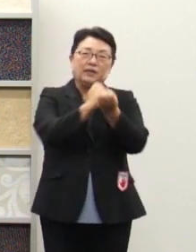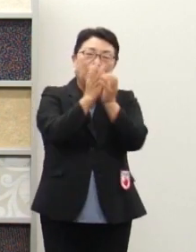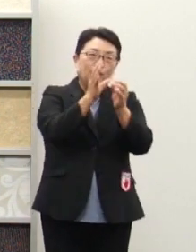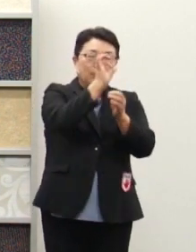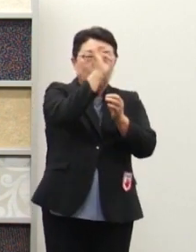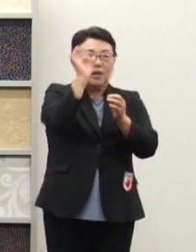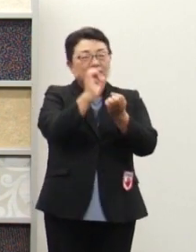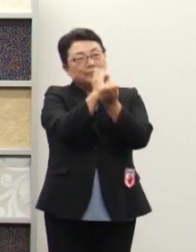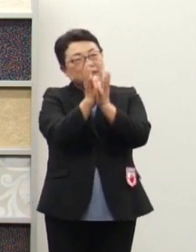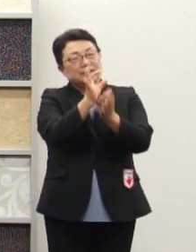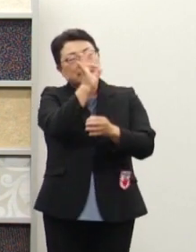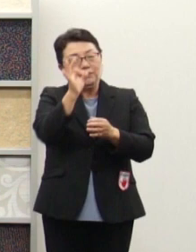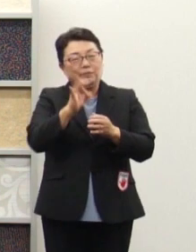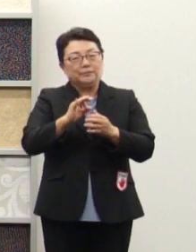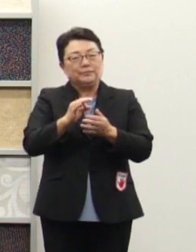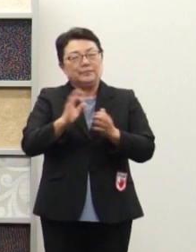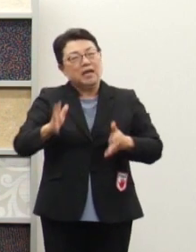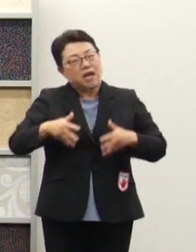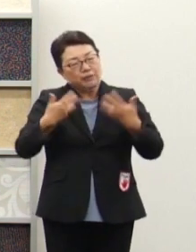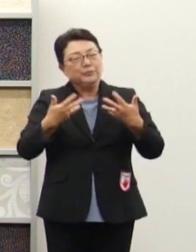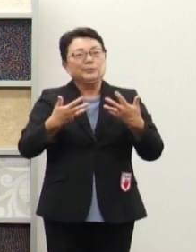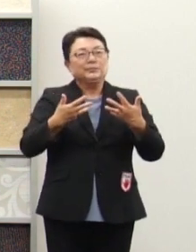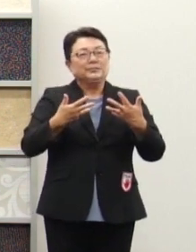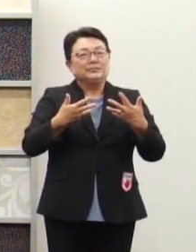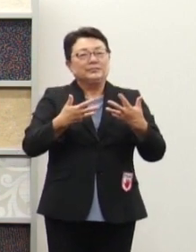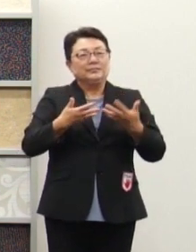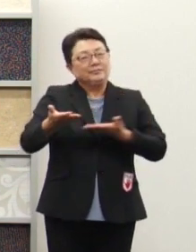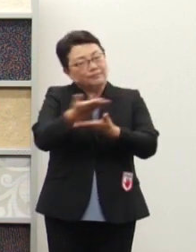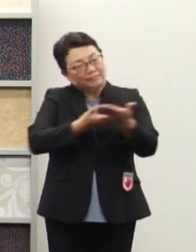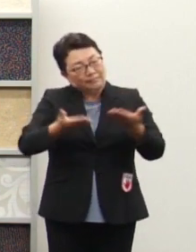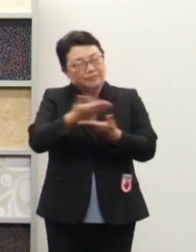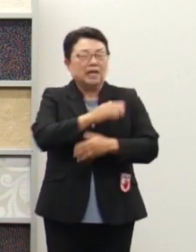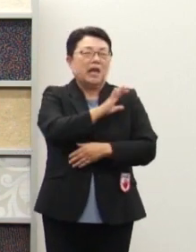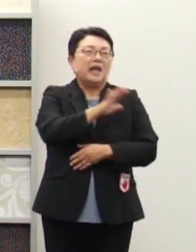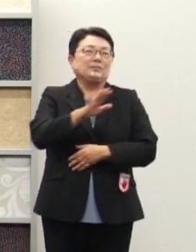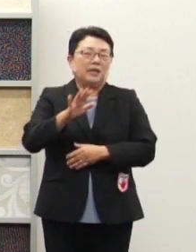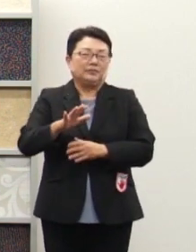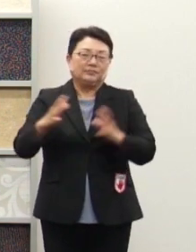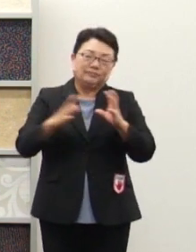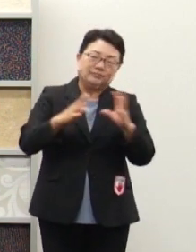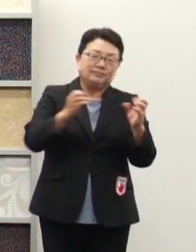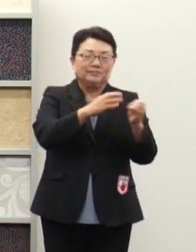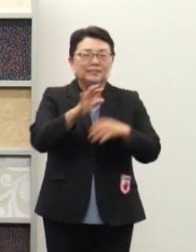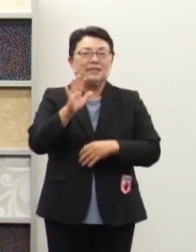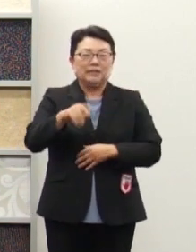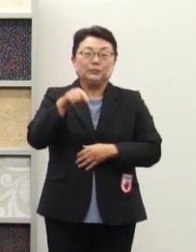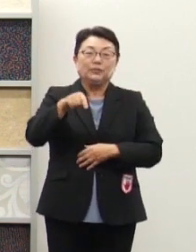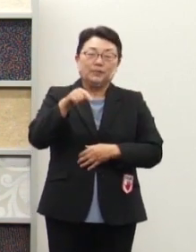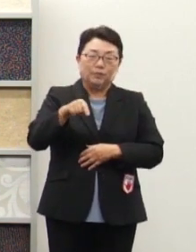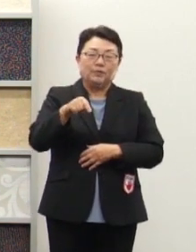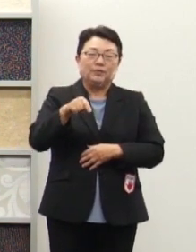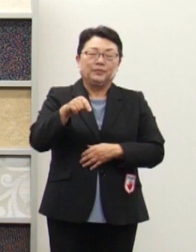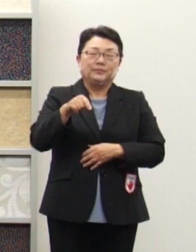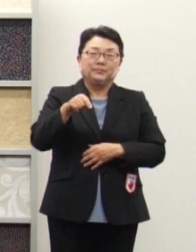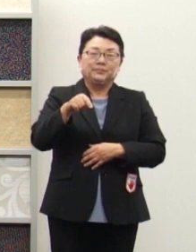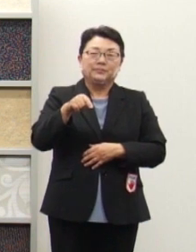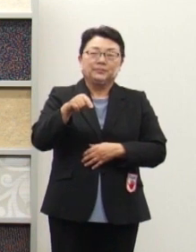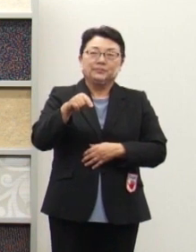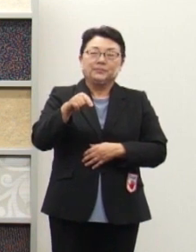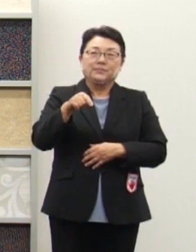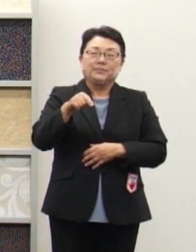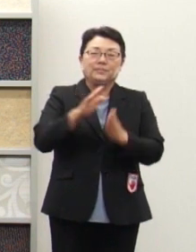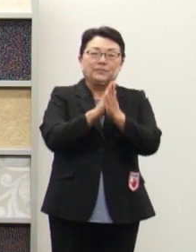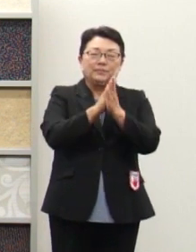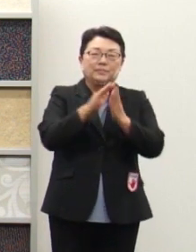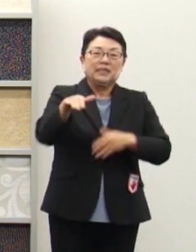見、など、さまざま春のイベント、があります。これをですね、ぜひ多くの、